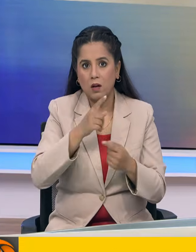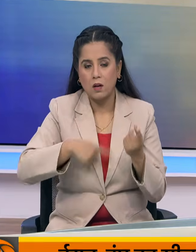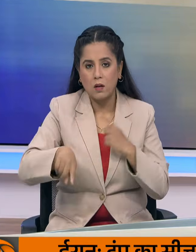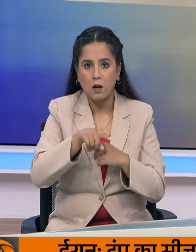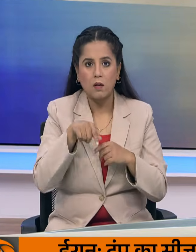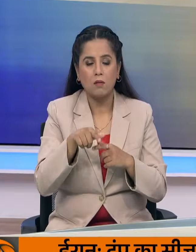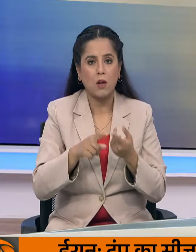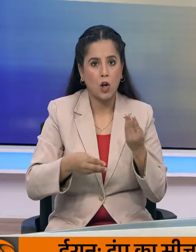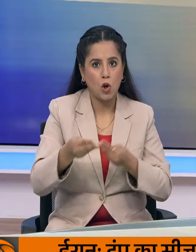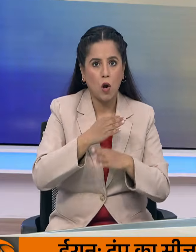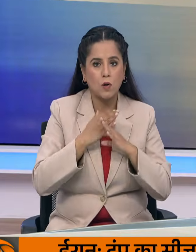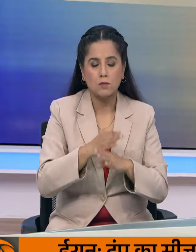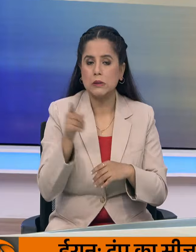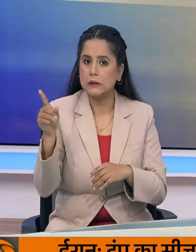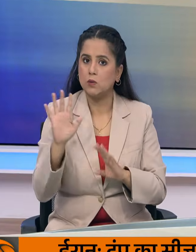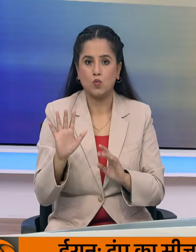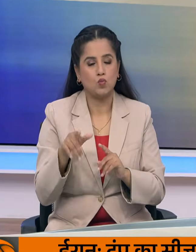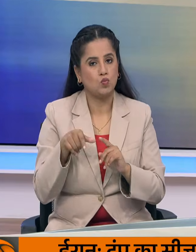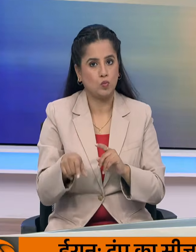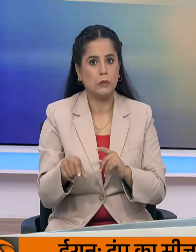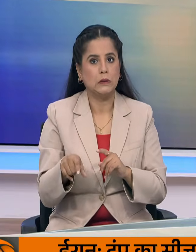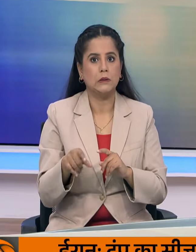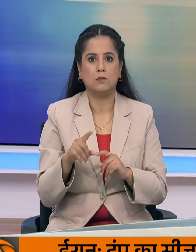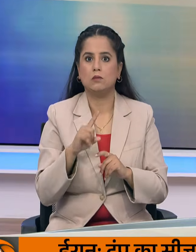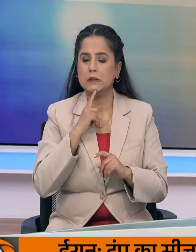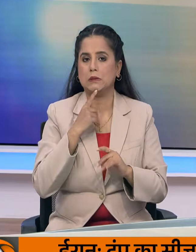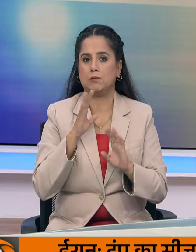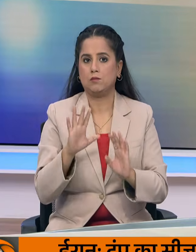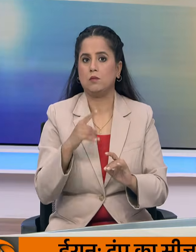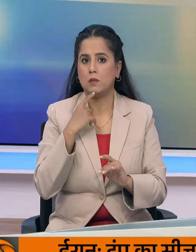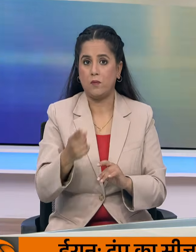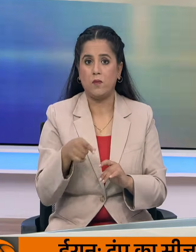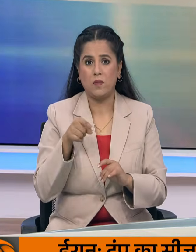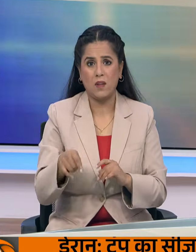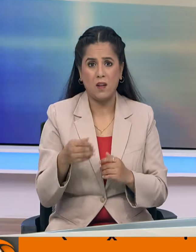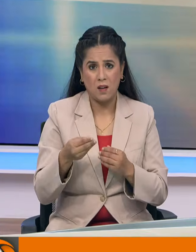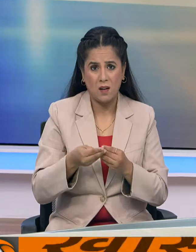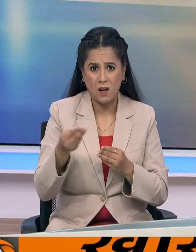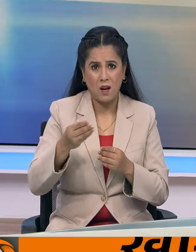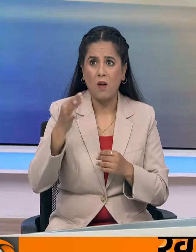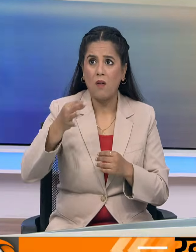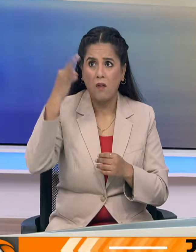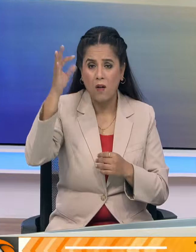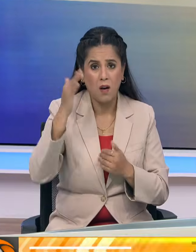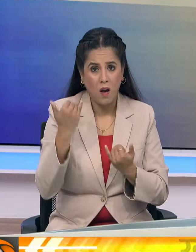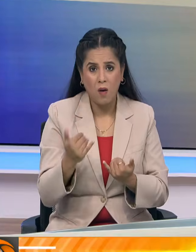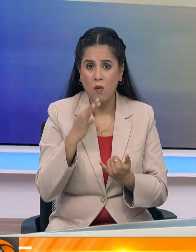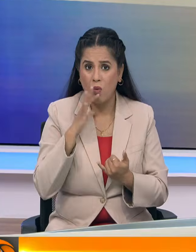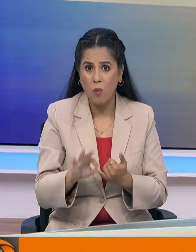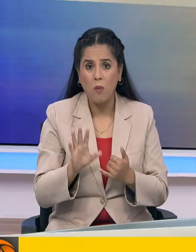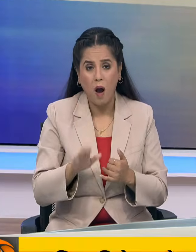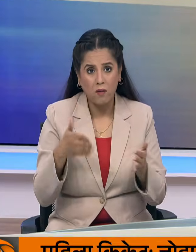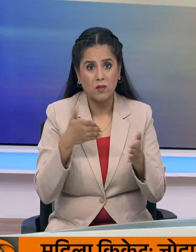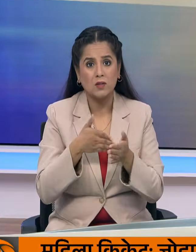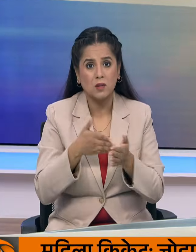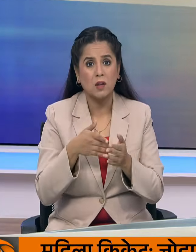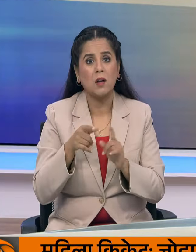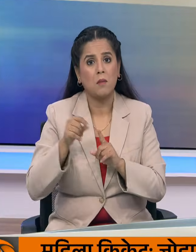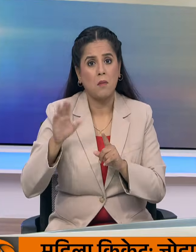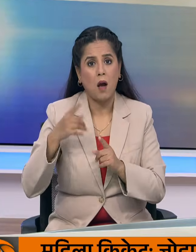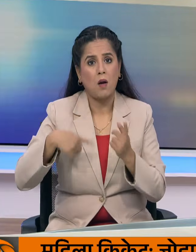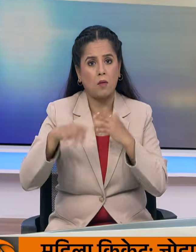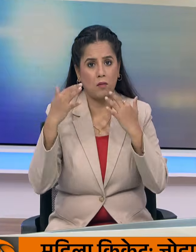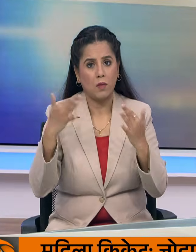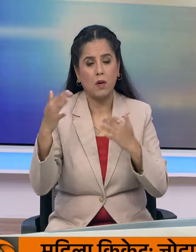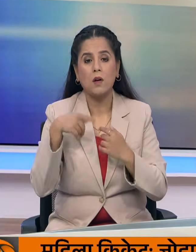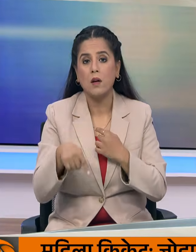आर्थिक स्थिरता के लिए गंभीर बताया। उन्होंने कहा कि यह दूर की नहीं बल्कि वास्तविक चुनौती है। संसदीय समिति को संबोधित करते